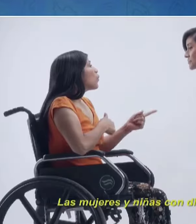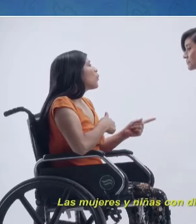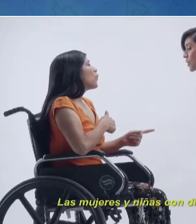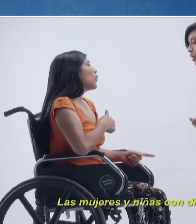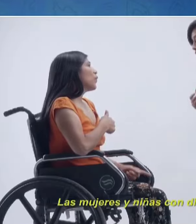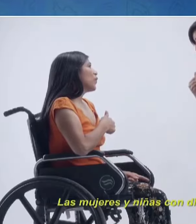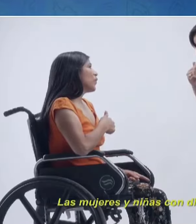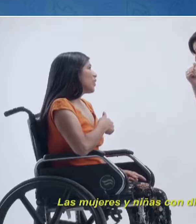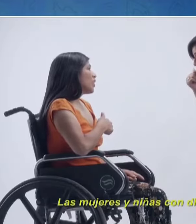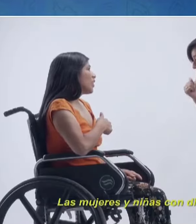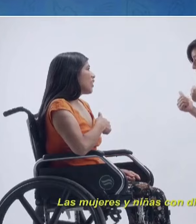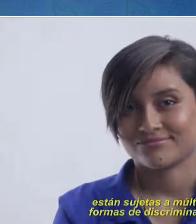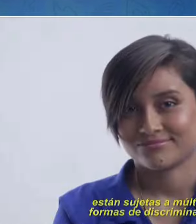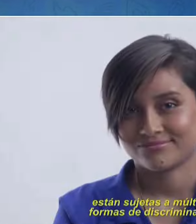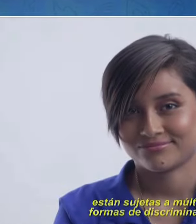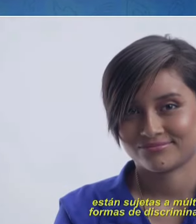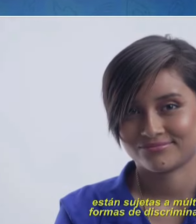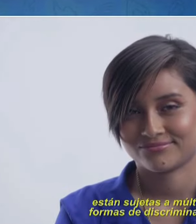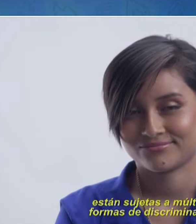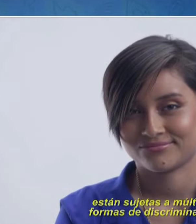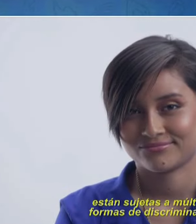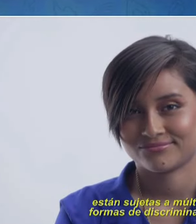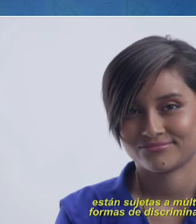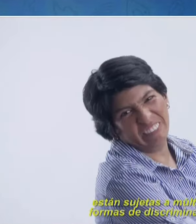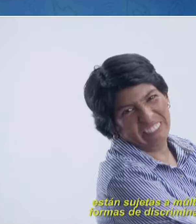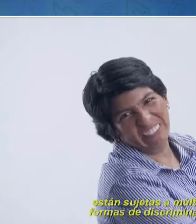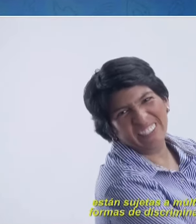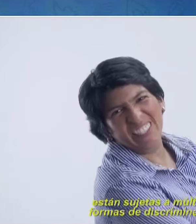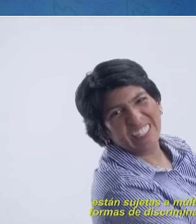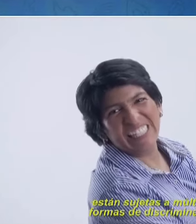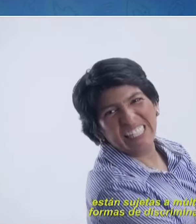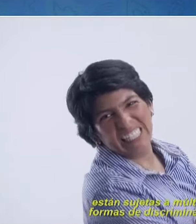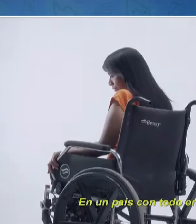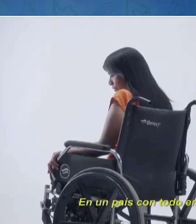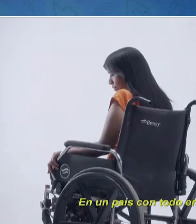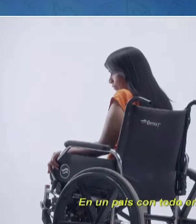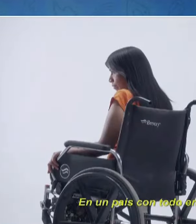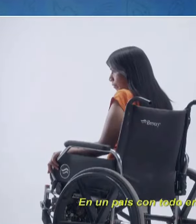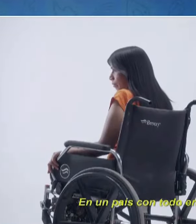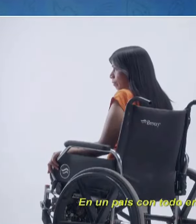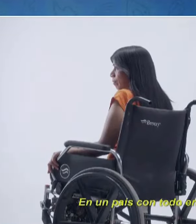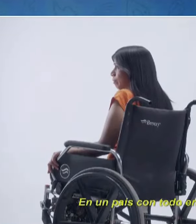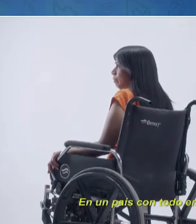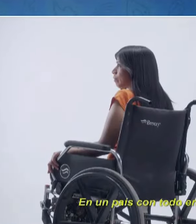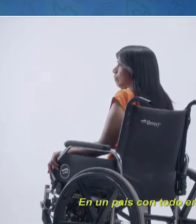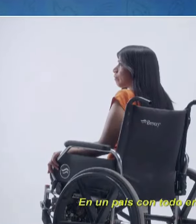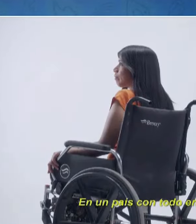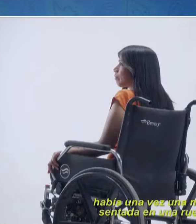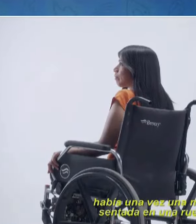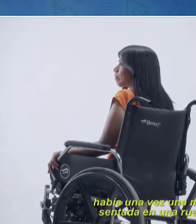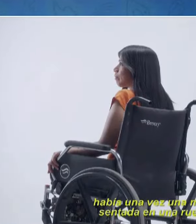arrebatan a los niños en el momento de nacer, con el absurdo, el prejuicio de que no, le vas a hacer daño, se te puede caer.